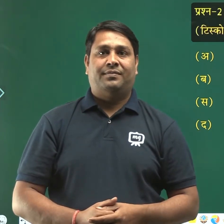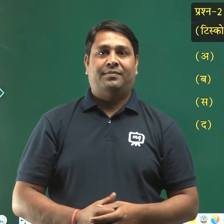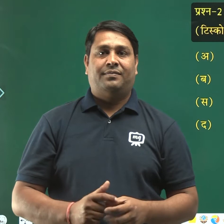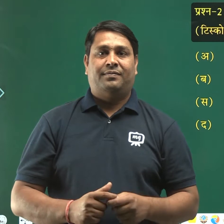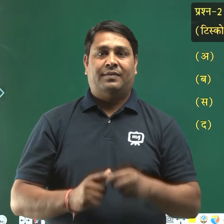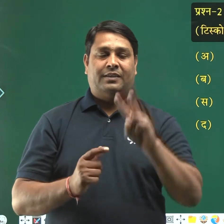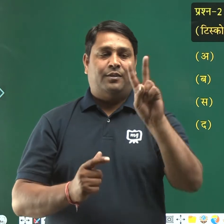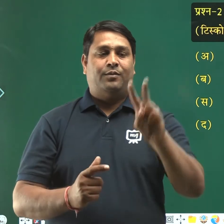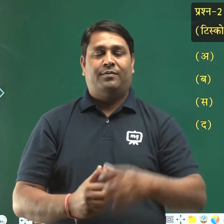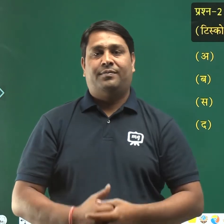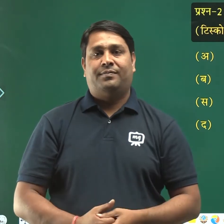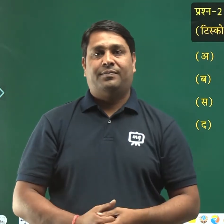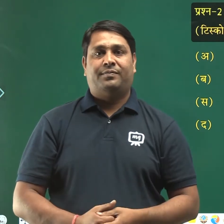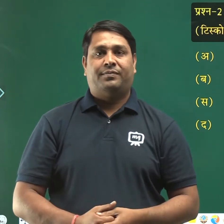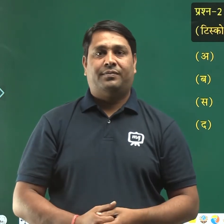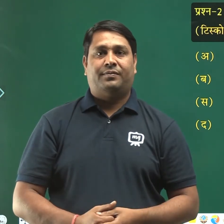प्रश्न नंबर 2,